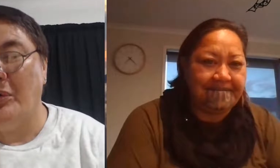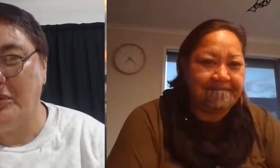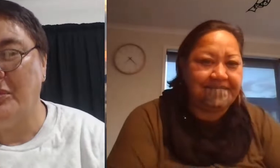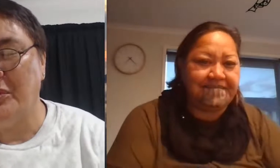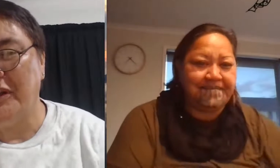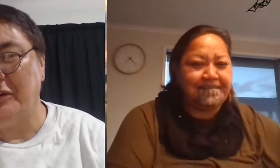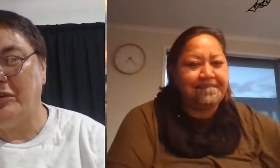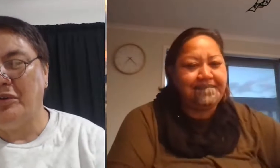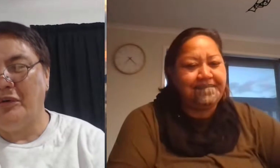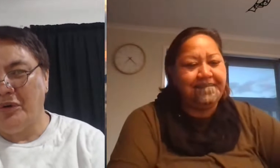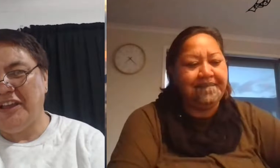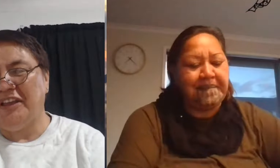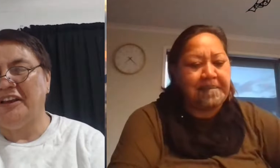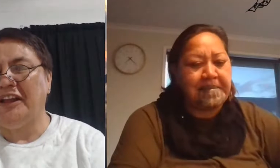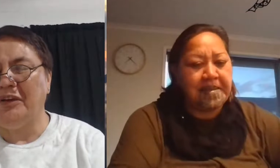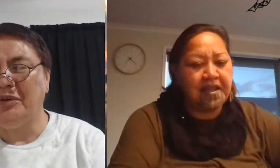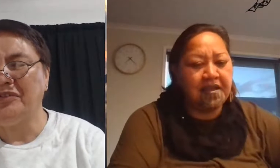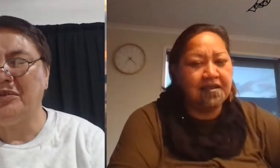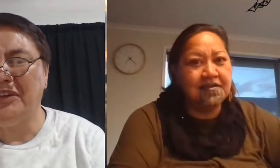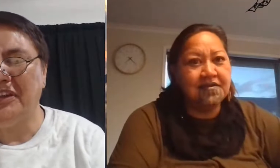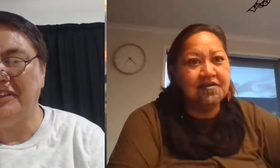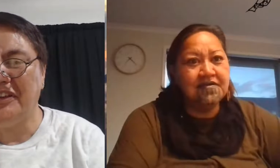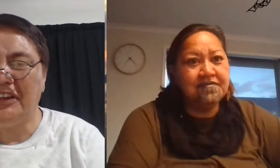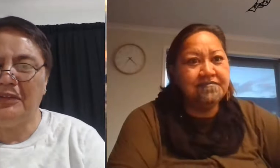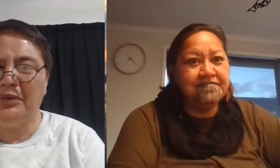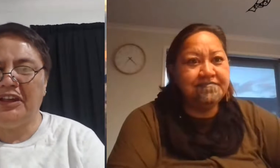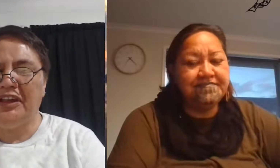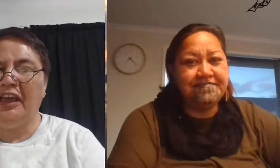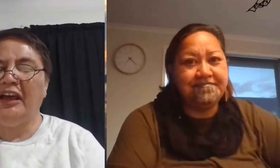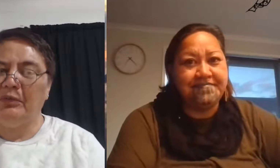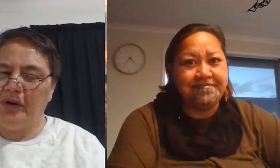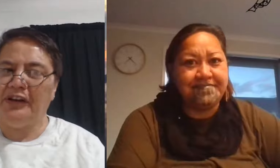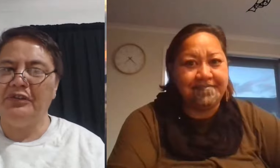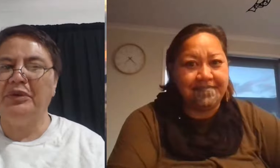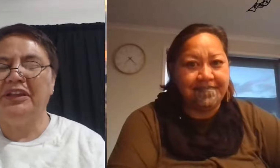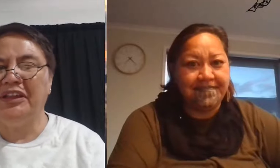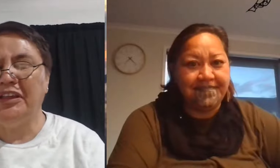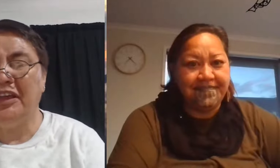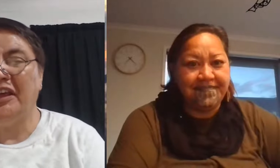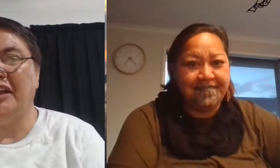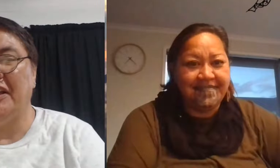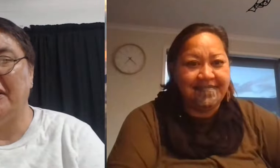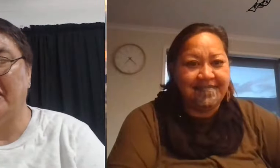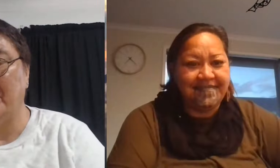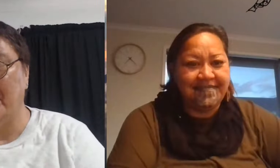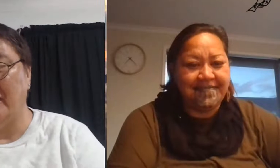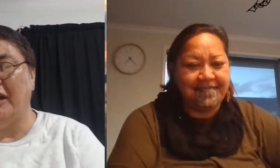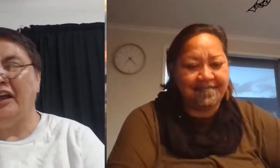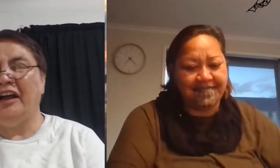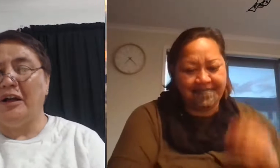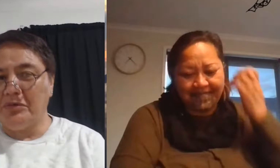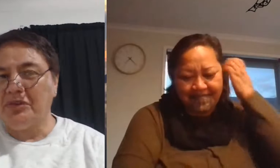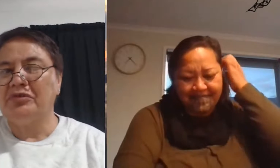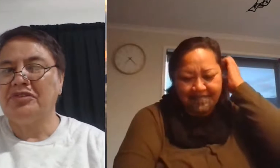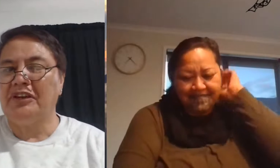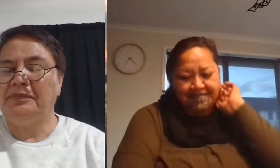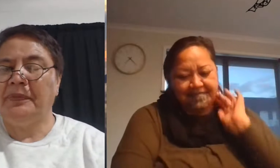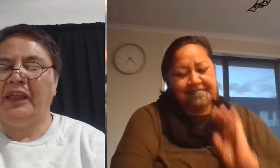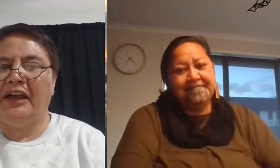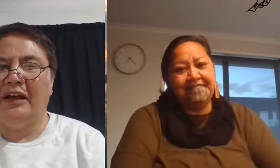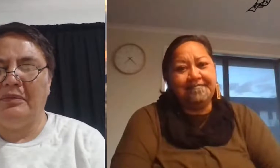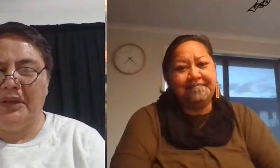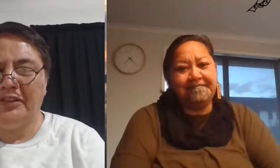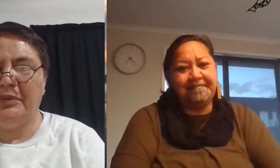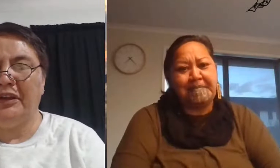me o kōrero kua horahia nei o roto I tēnei wiki, ai wakanui I te unga